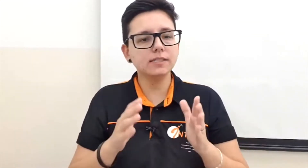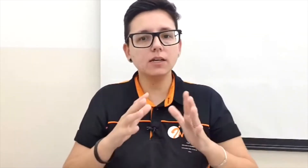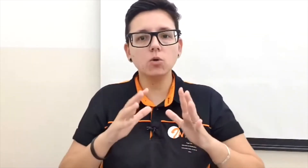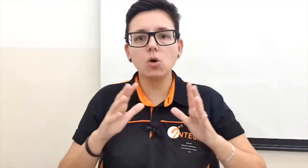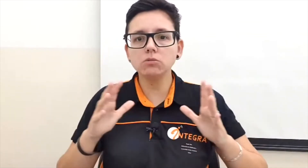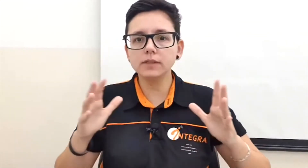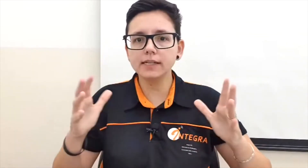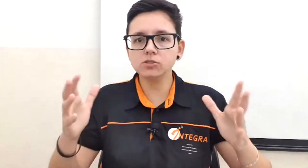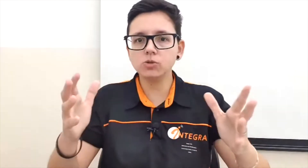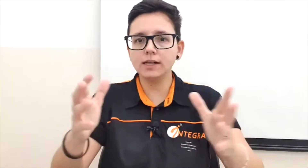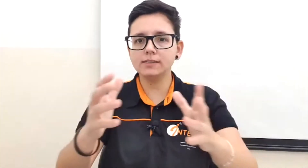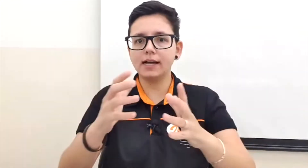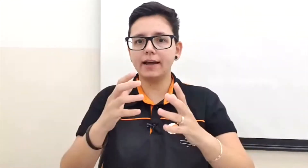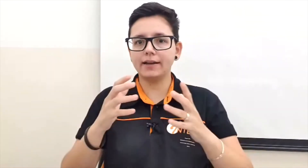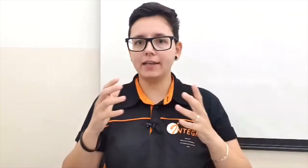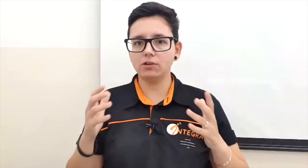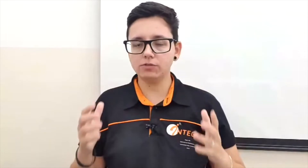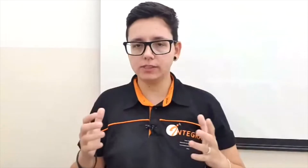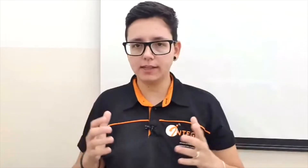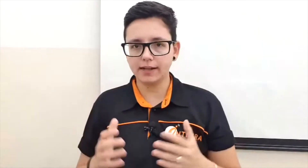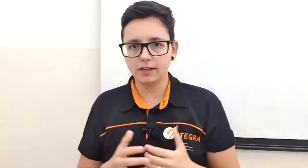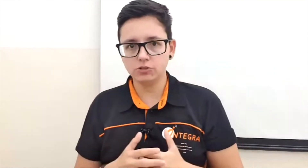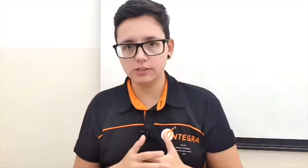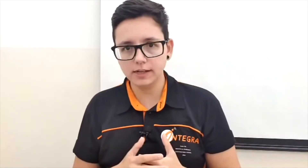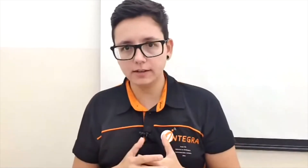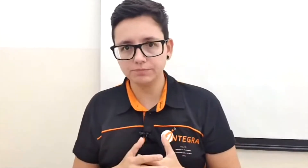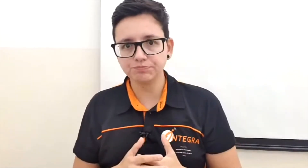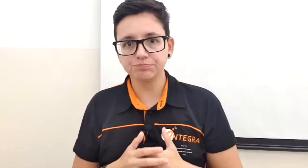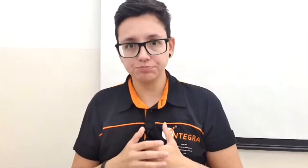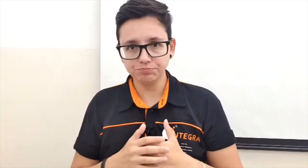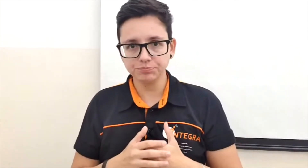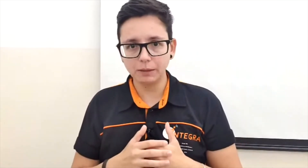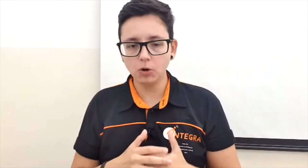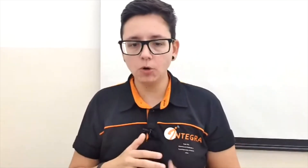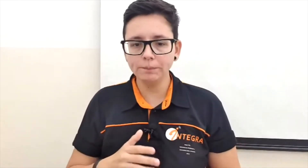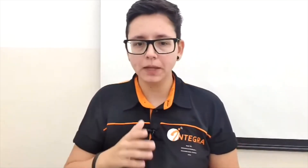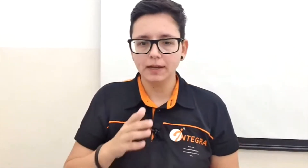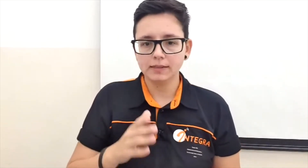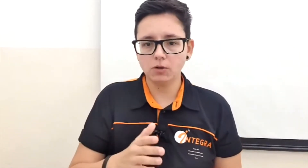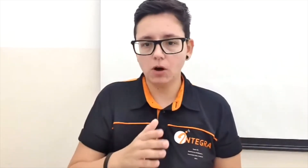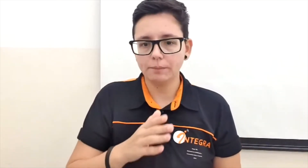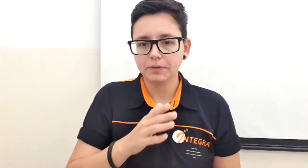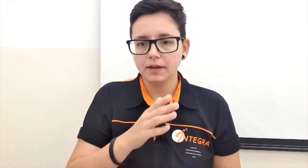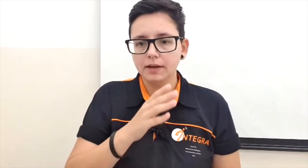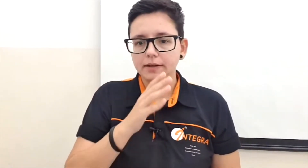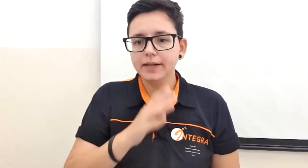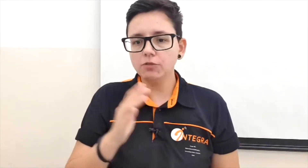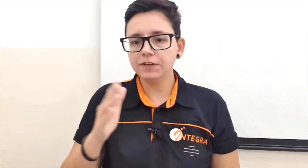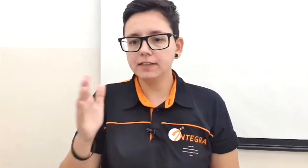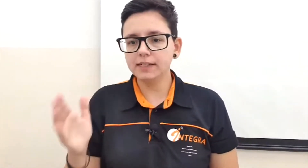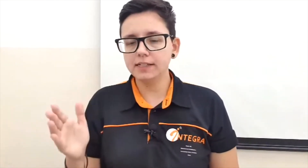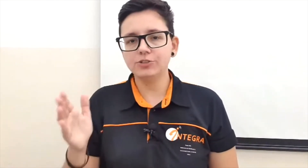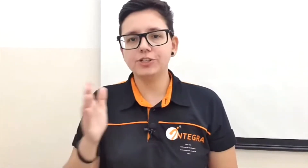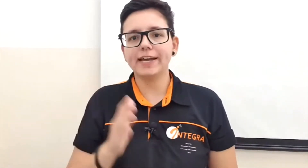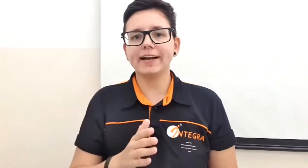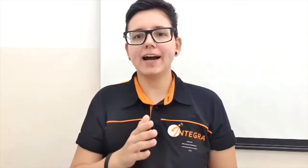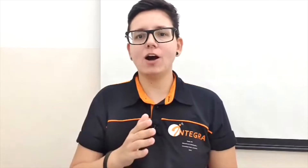sim contextualizar aquilo que você está querendo dizer, tá bom? Então, ó, não fique triste, tenha